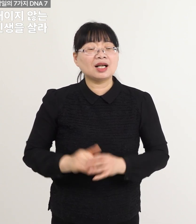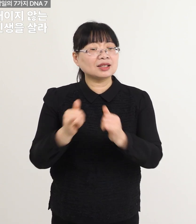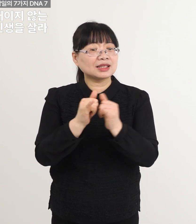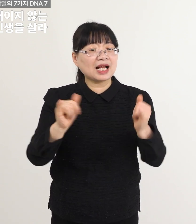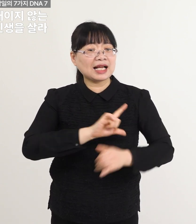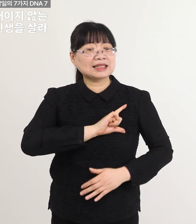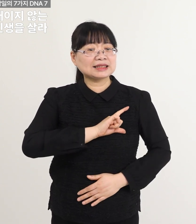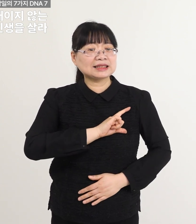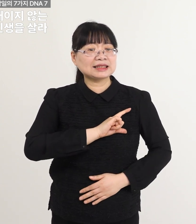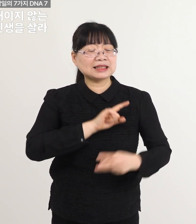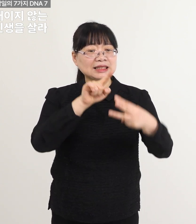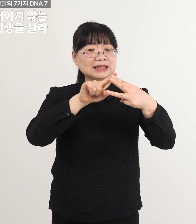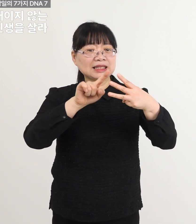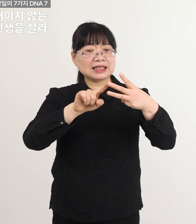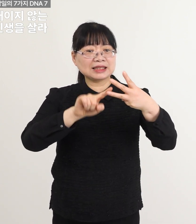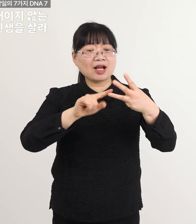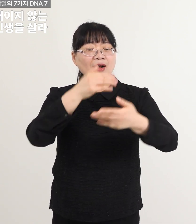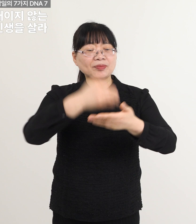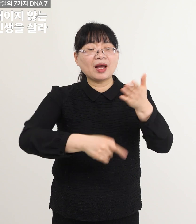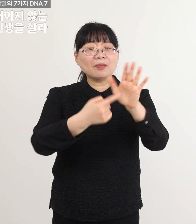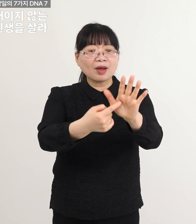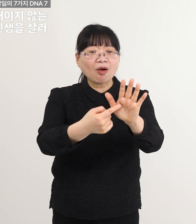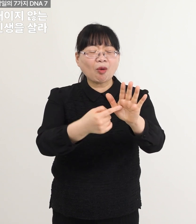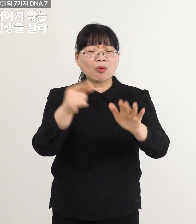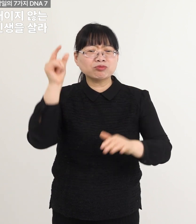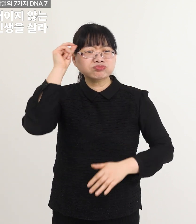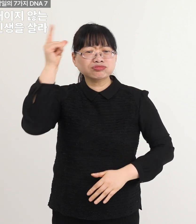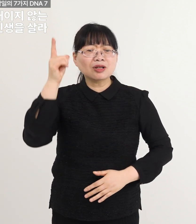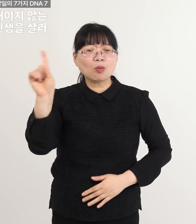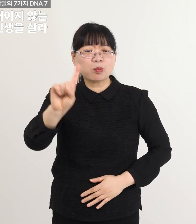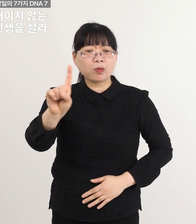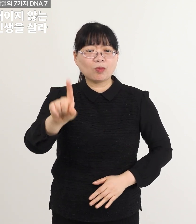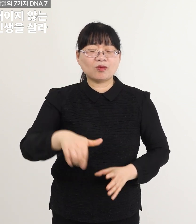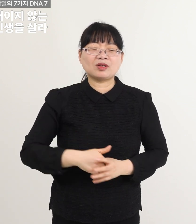사람의 이름 석자 남기는 게 뭐 그렇게 대단해요.